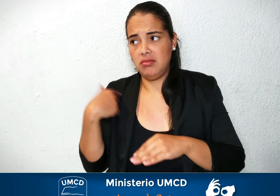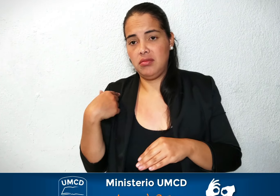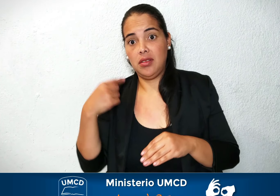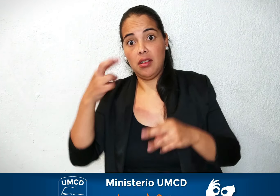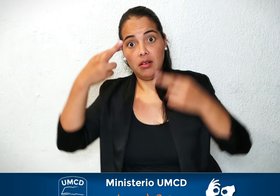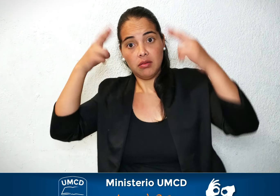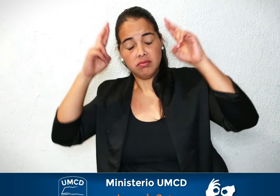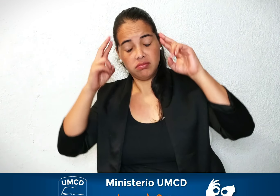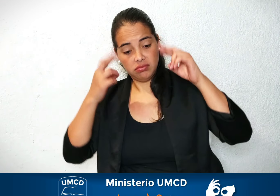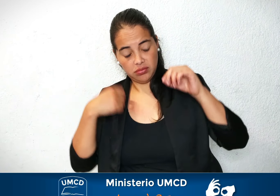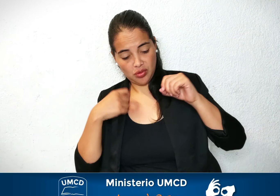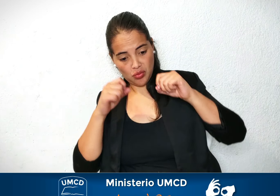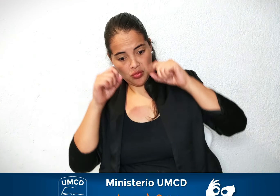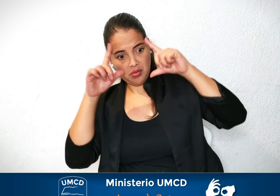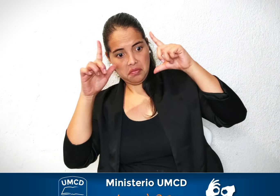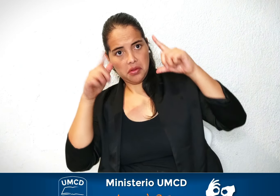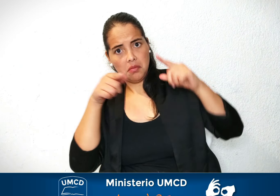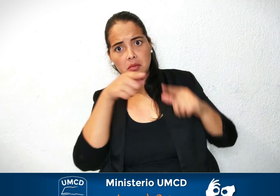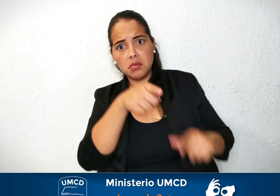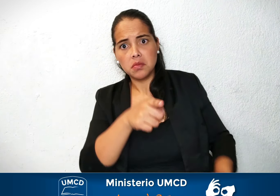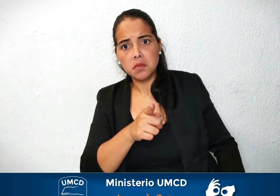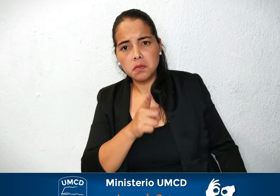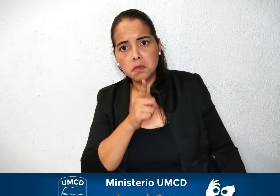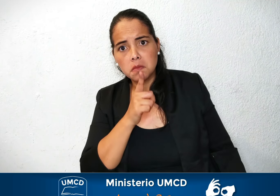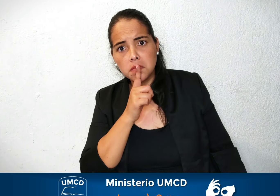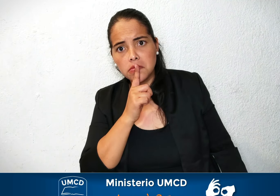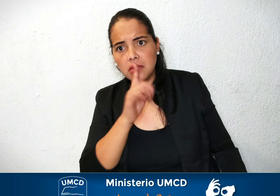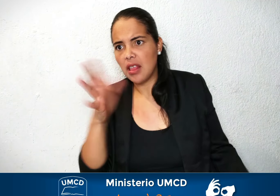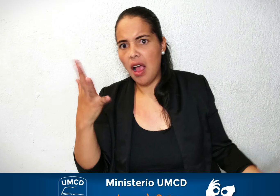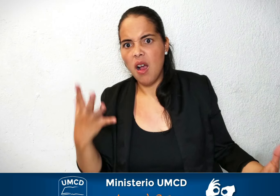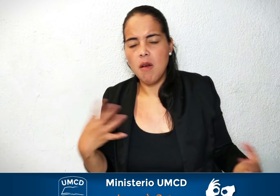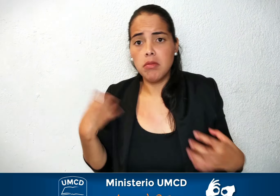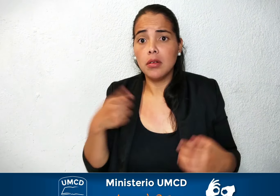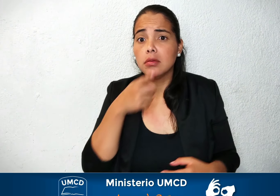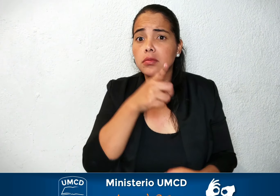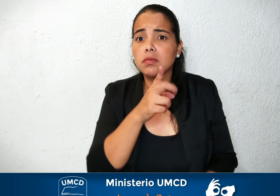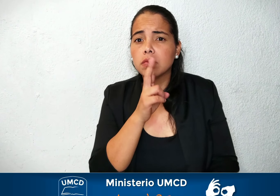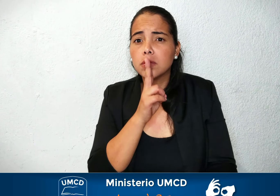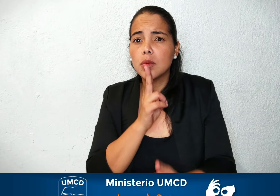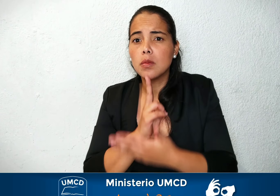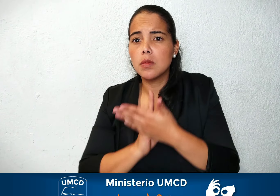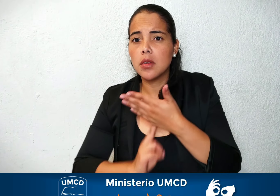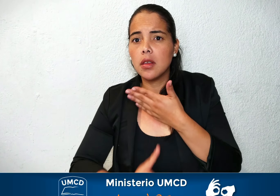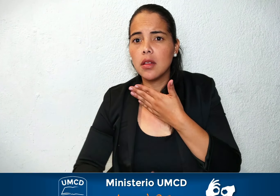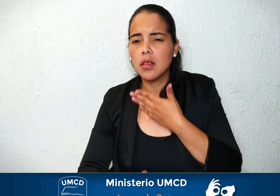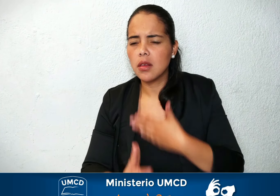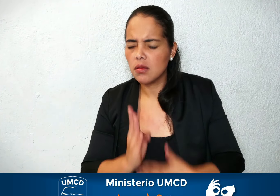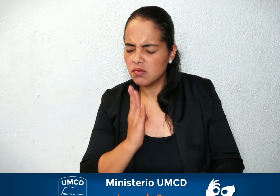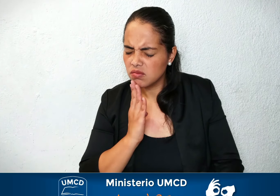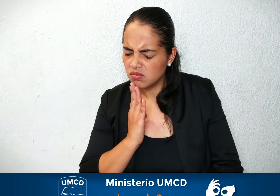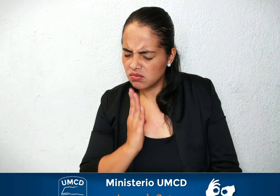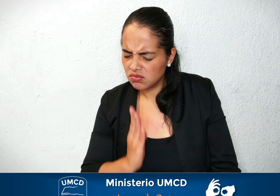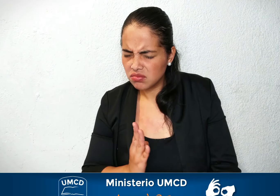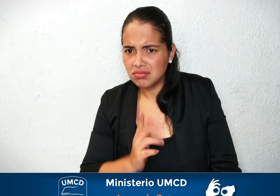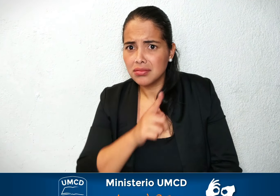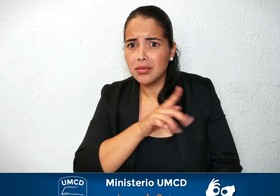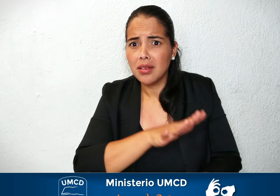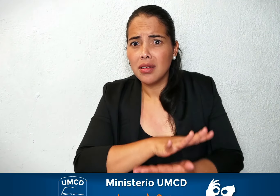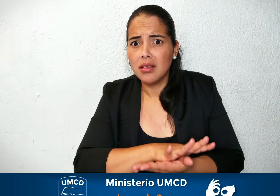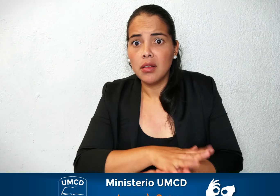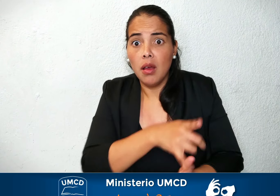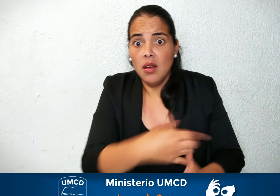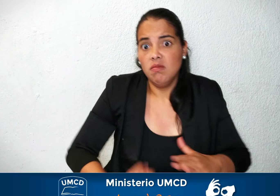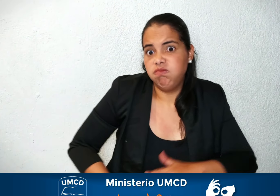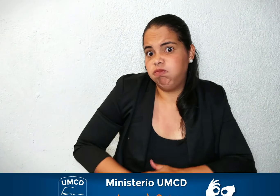se maravillaba al ver ese silencio. Mansedumbre es la capacidad que tiene una